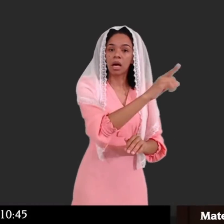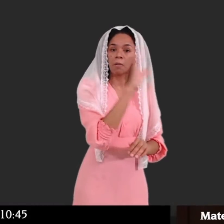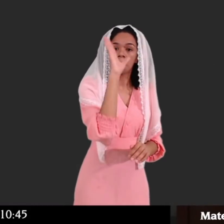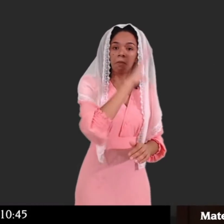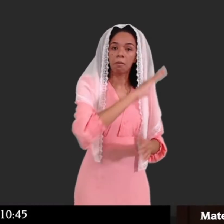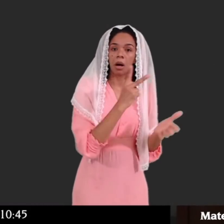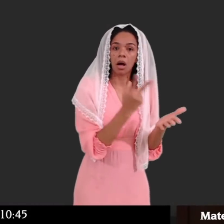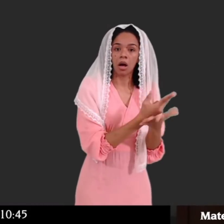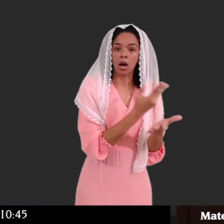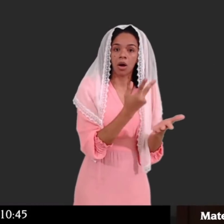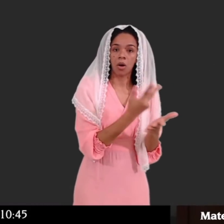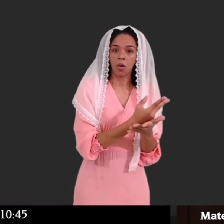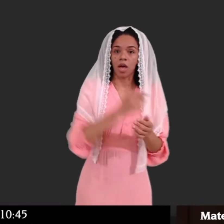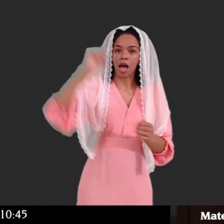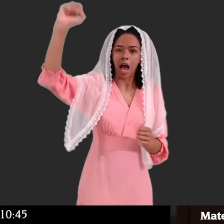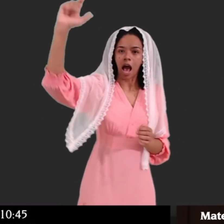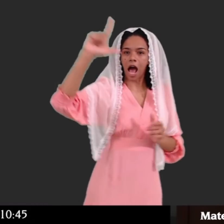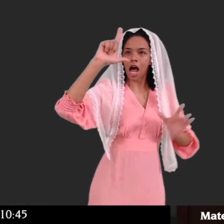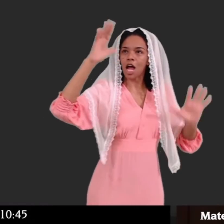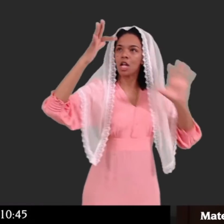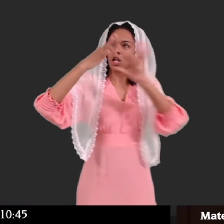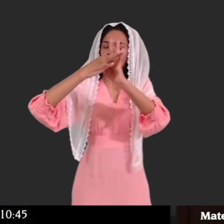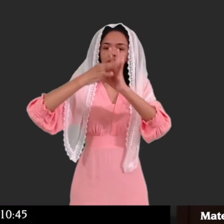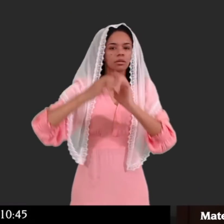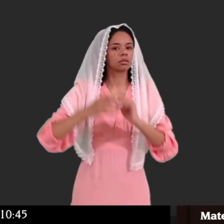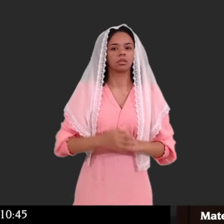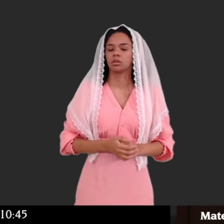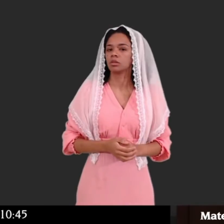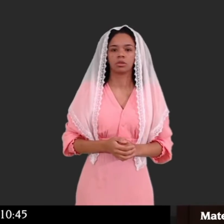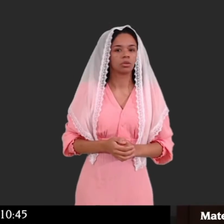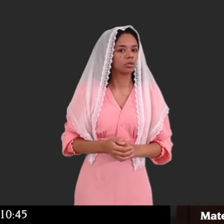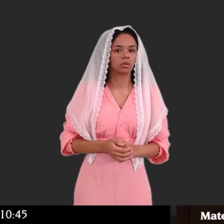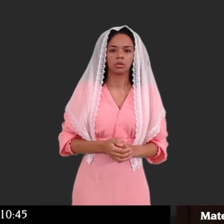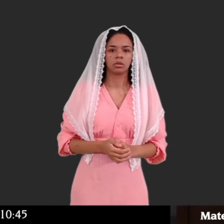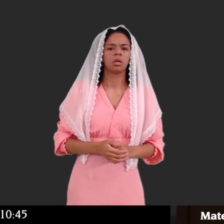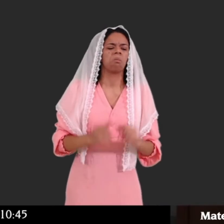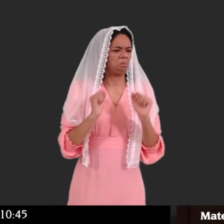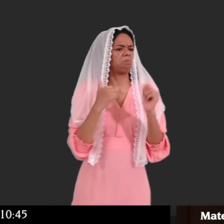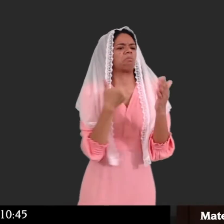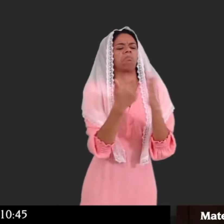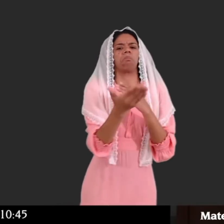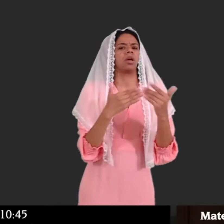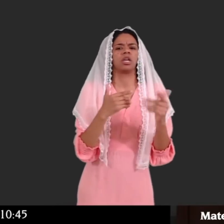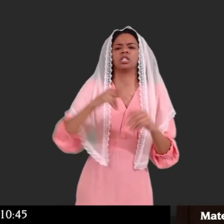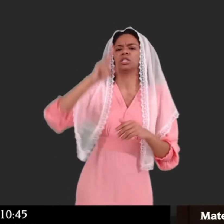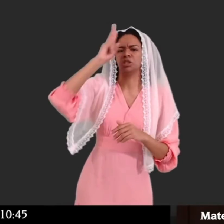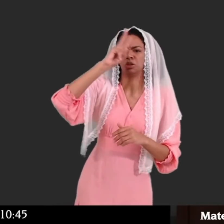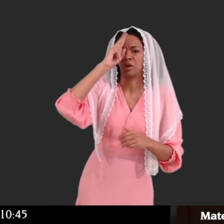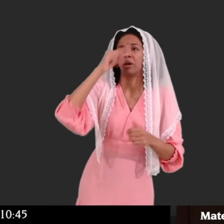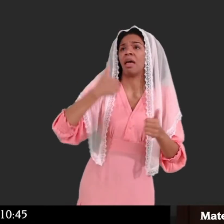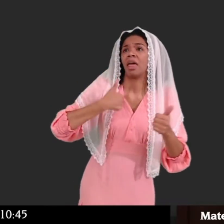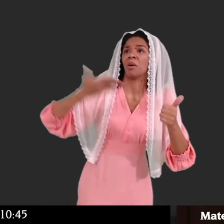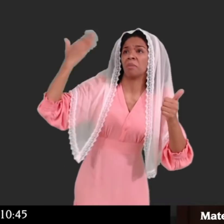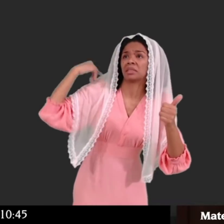iniquidade não verá a luz da alva. Pode falar o que falou, pode contar a história que tiver contado do